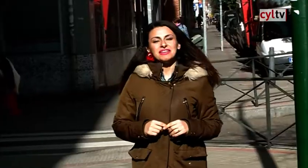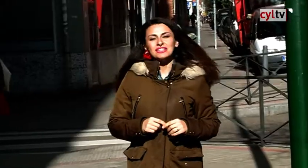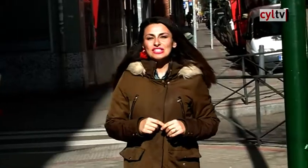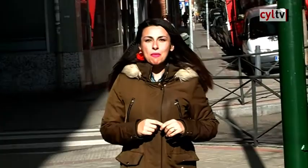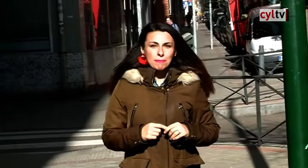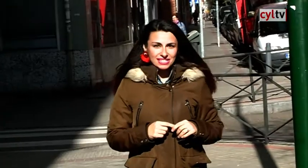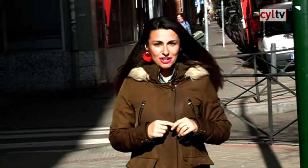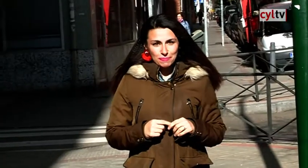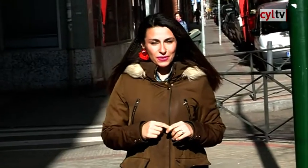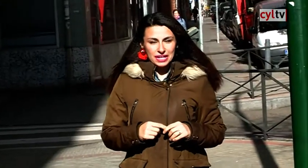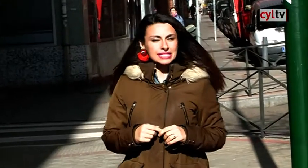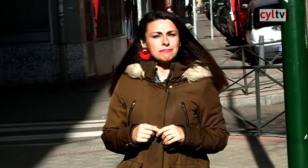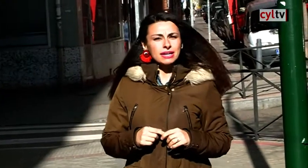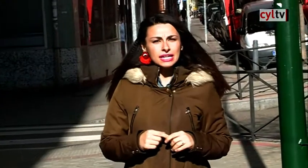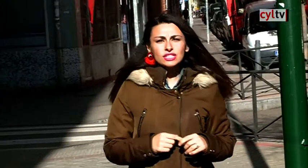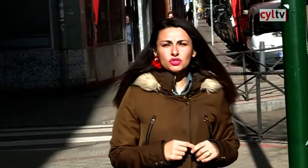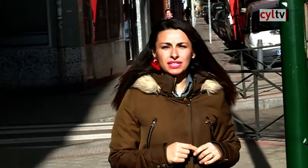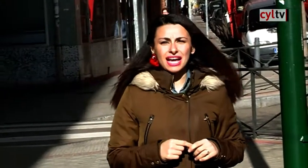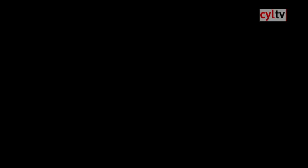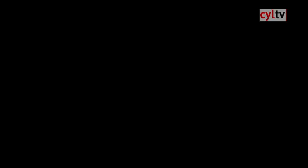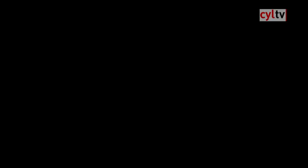Bienvenidos a un paseo por... ¿Se imaginan su vida sin ver?